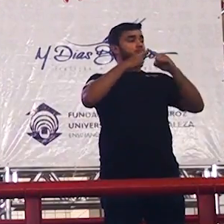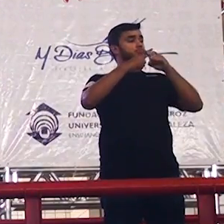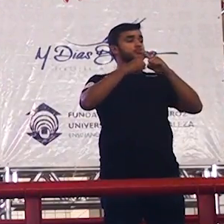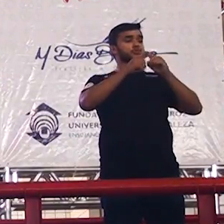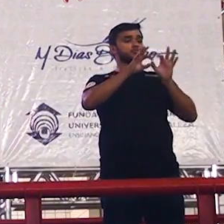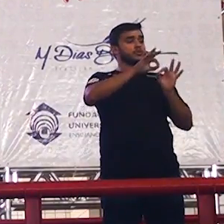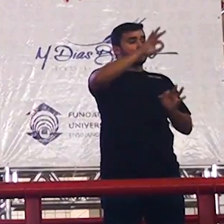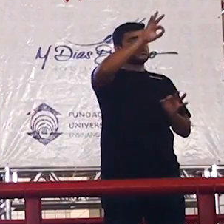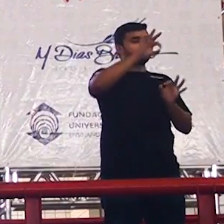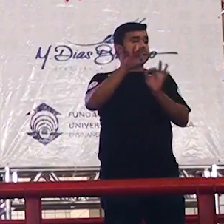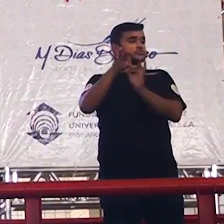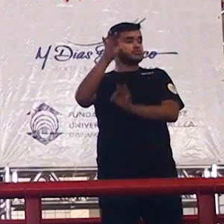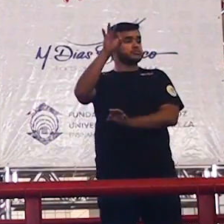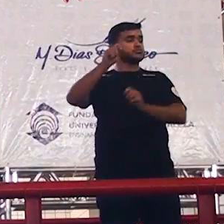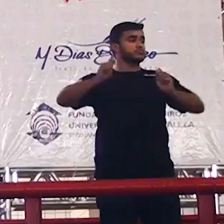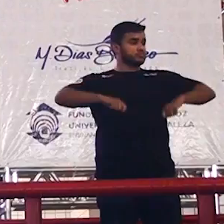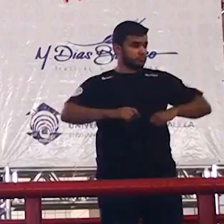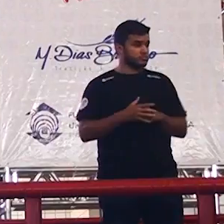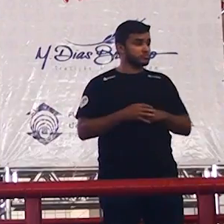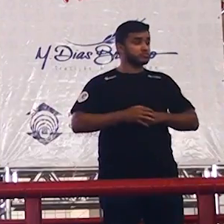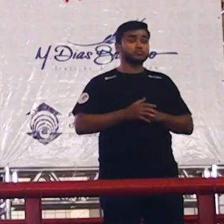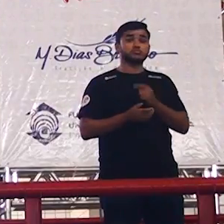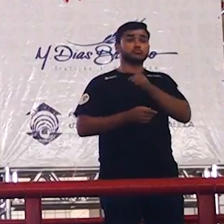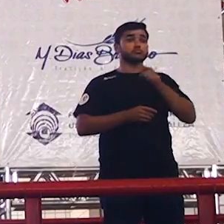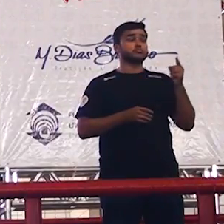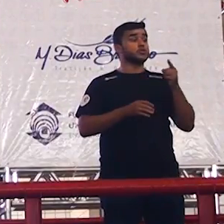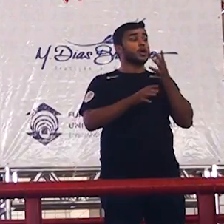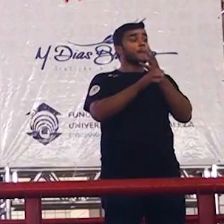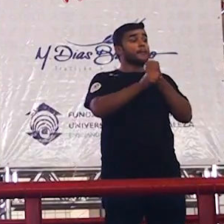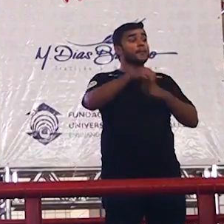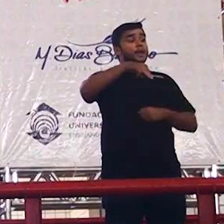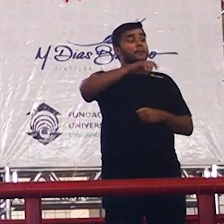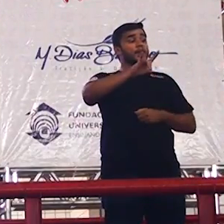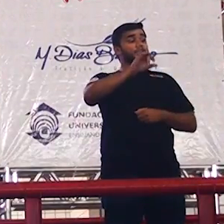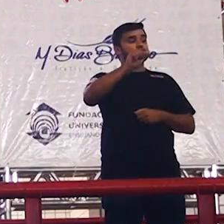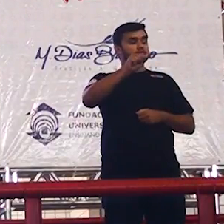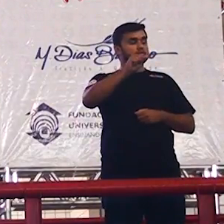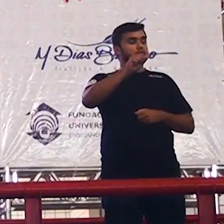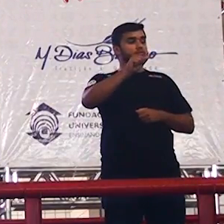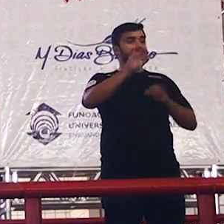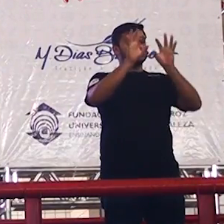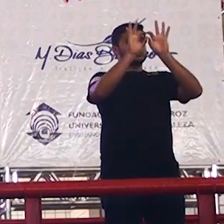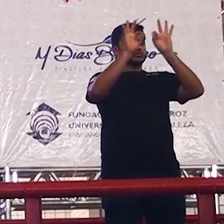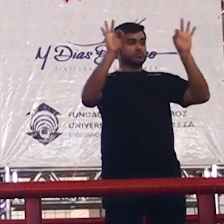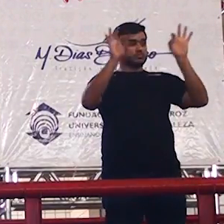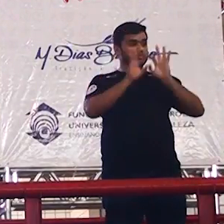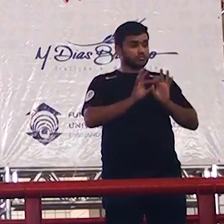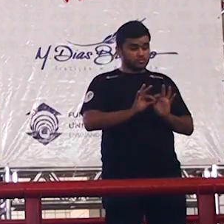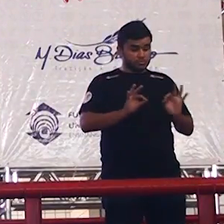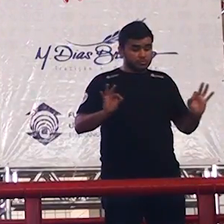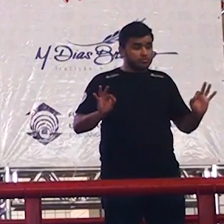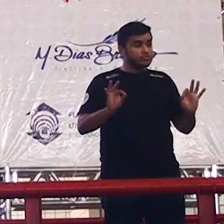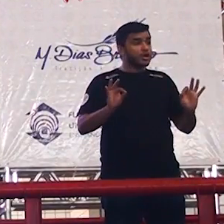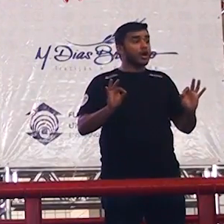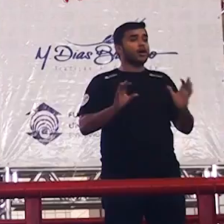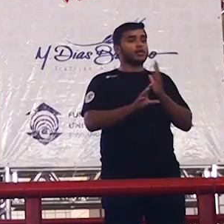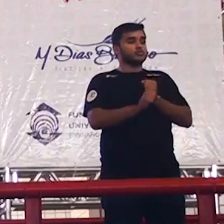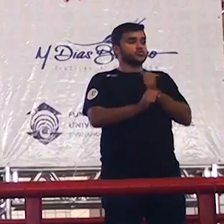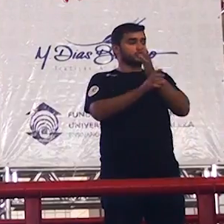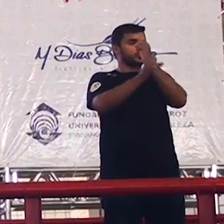altura. Já que o que você faz é a média das bases multiplicada pela